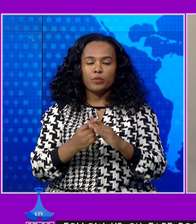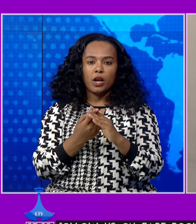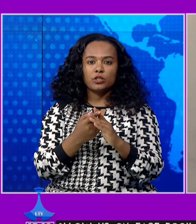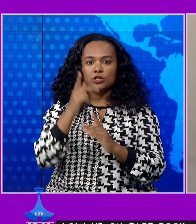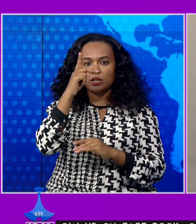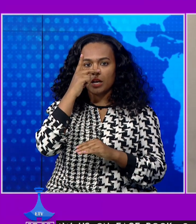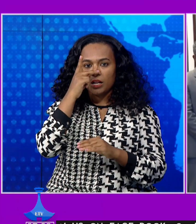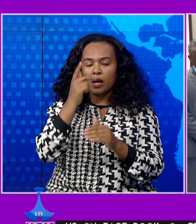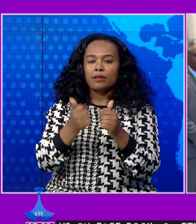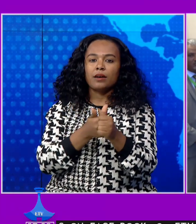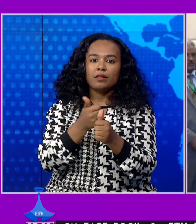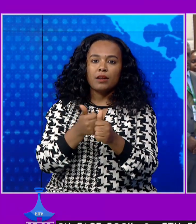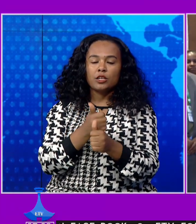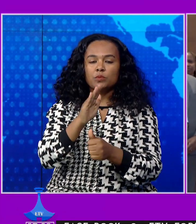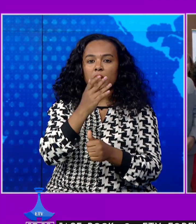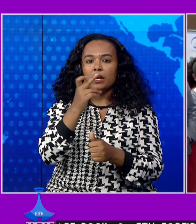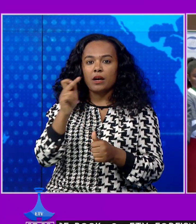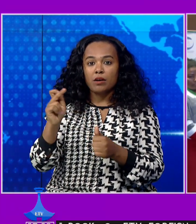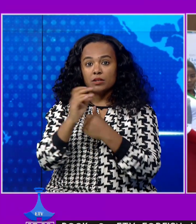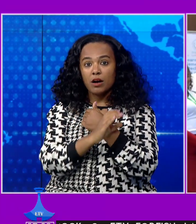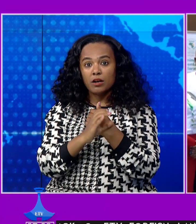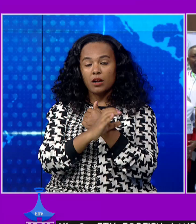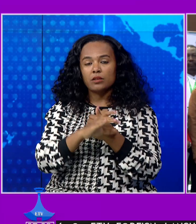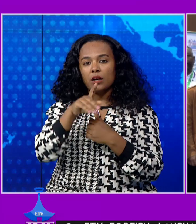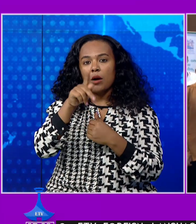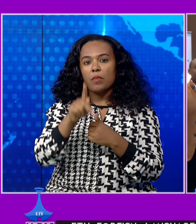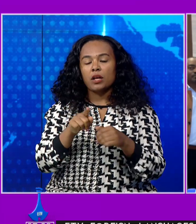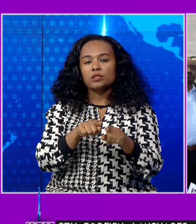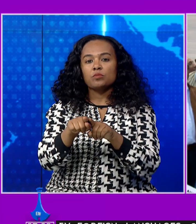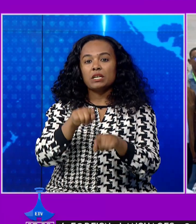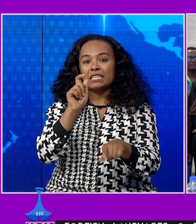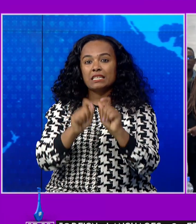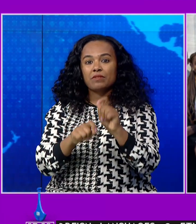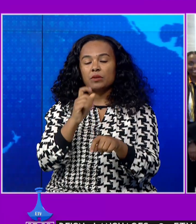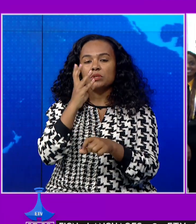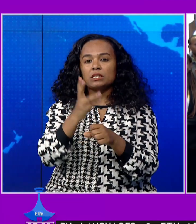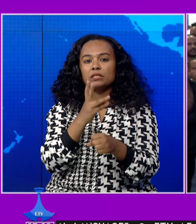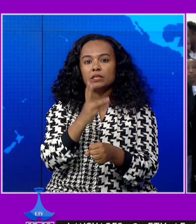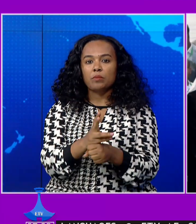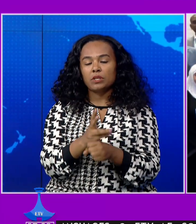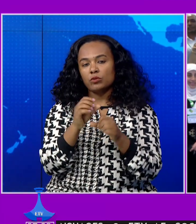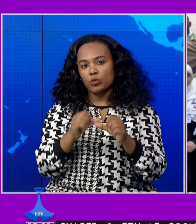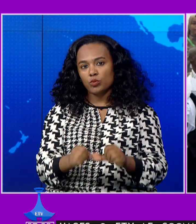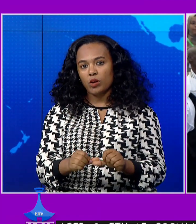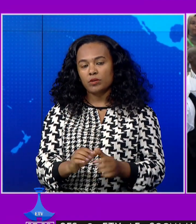ኬንያ ተከትላለች። በኢጋድ ቀጠና ሀገራት የካምፓላ ስምምነት ከተፈረመ 6 ዓመታትም ተቆጥሯል።